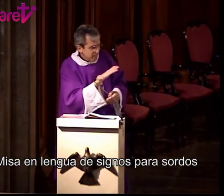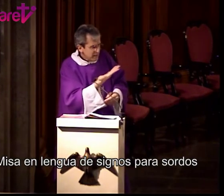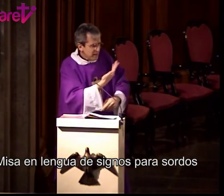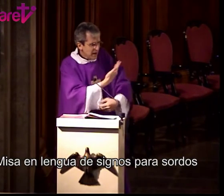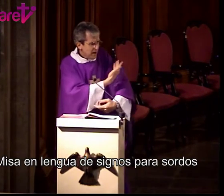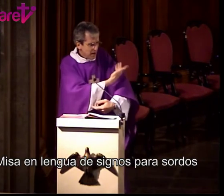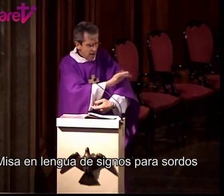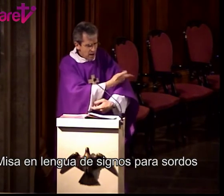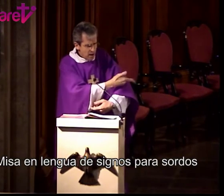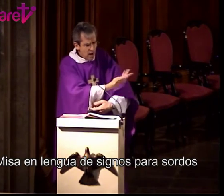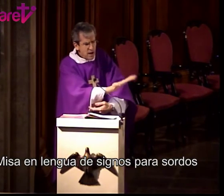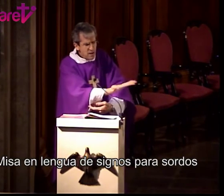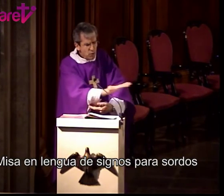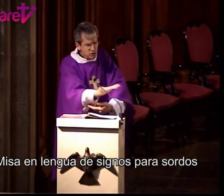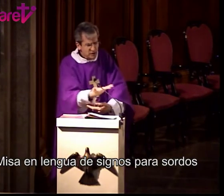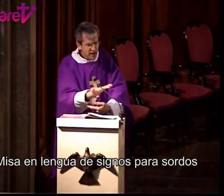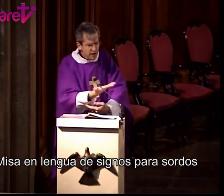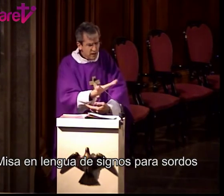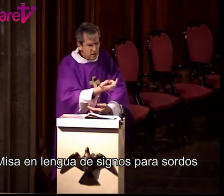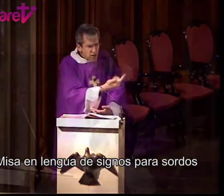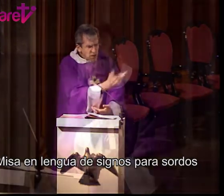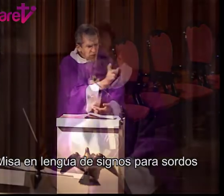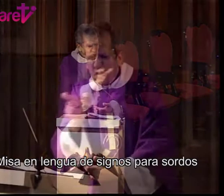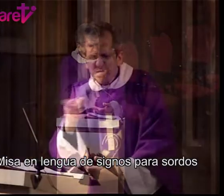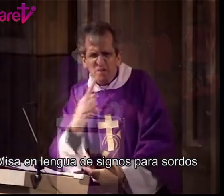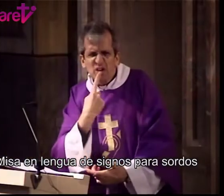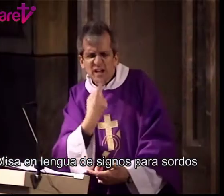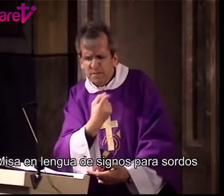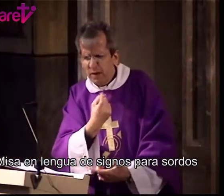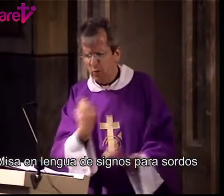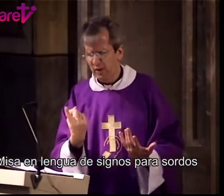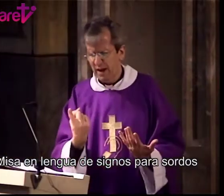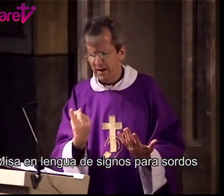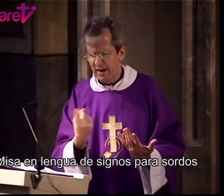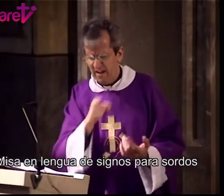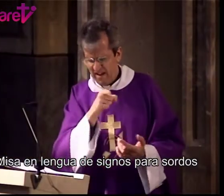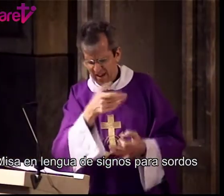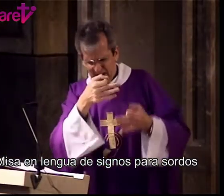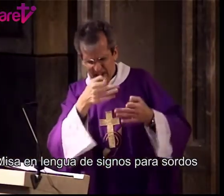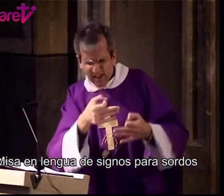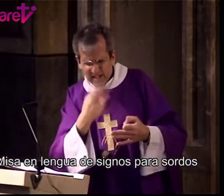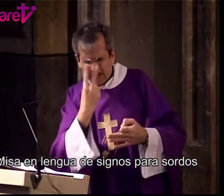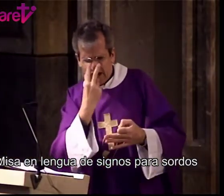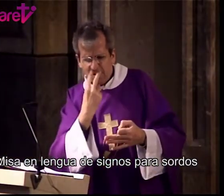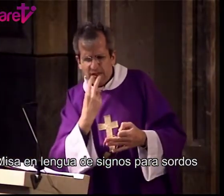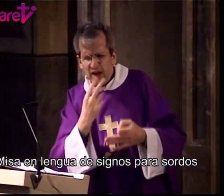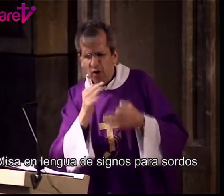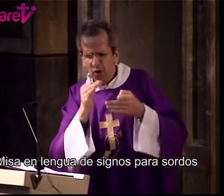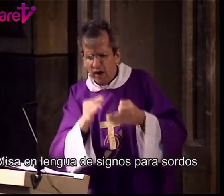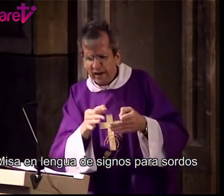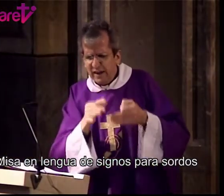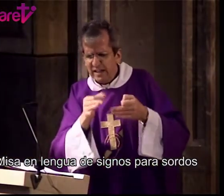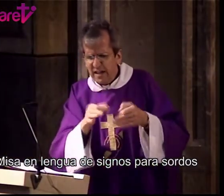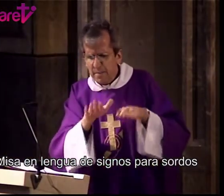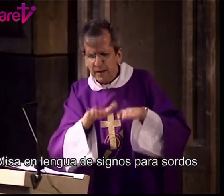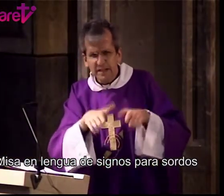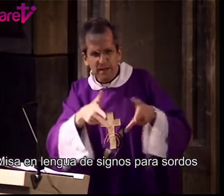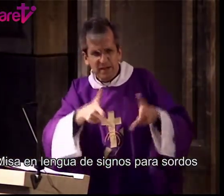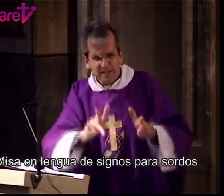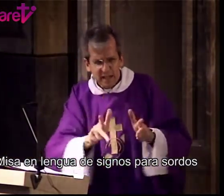pedía limosna. Y algunas personas preguntaban: ¿Ese es el ciego que siempre estaba